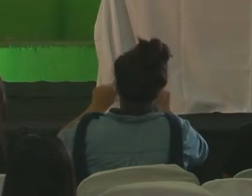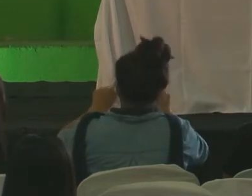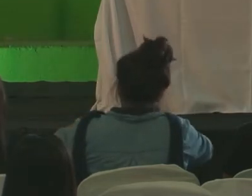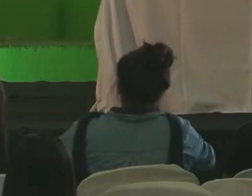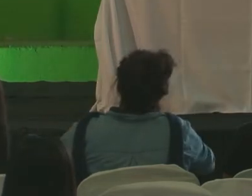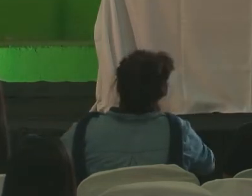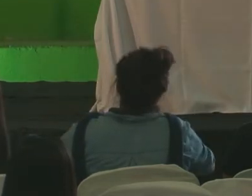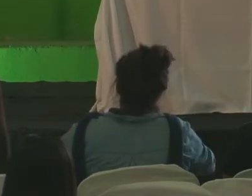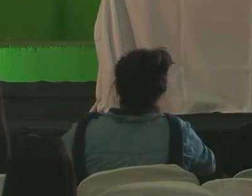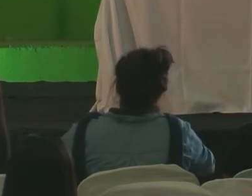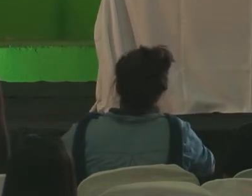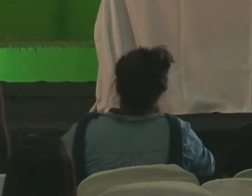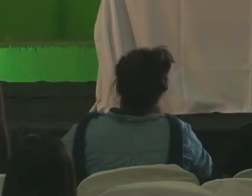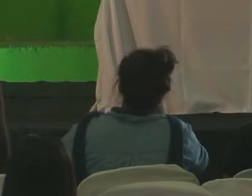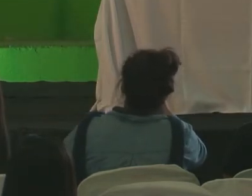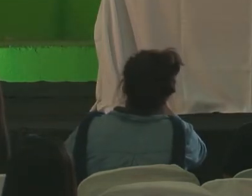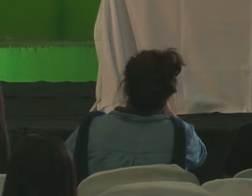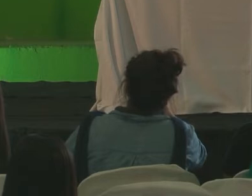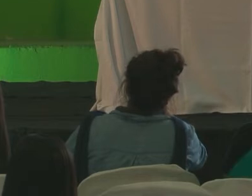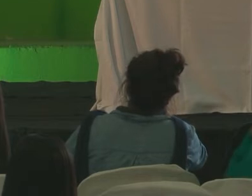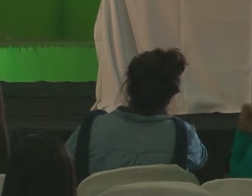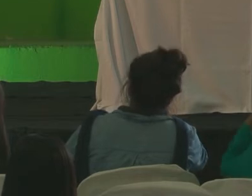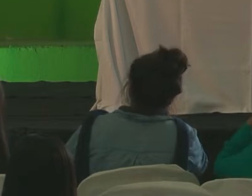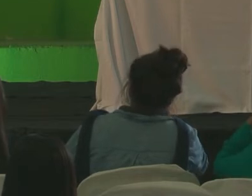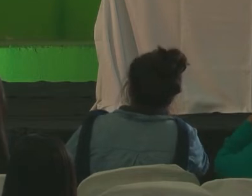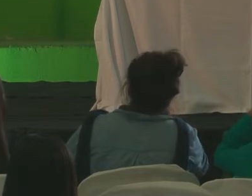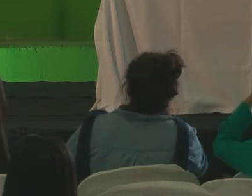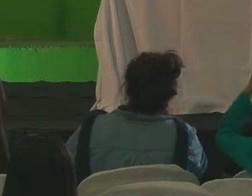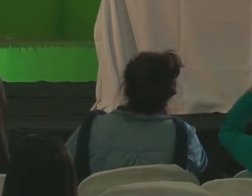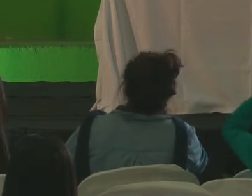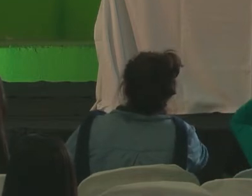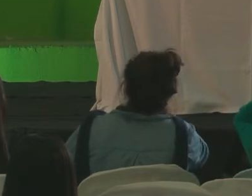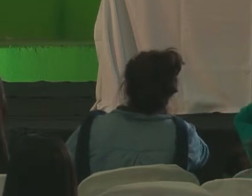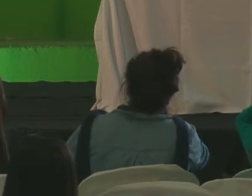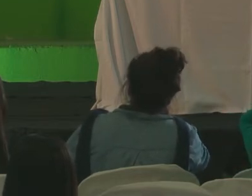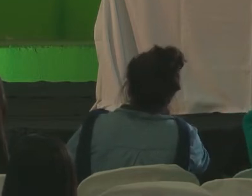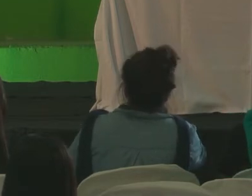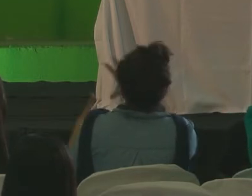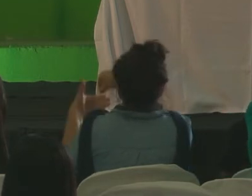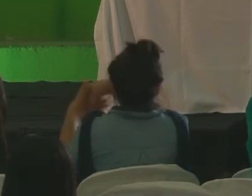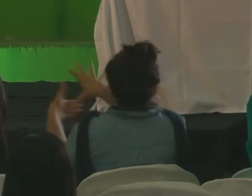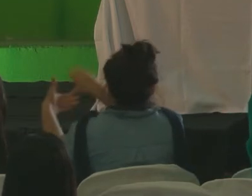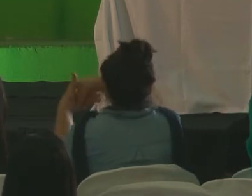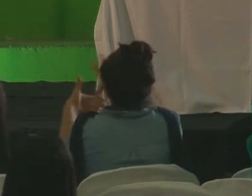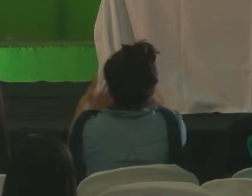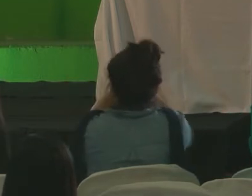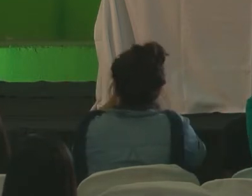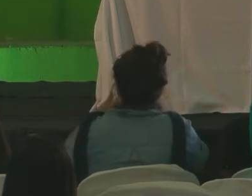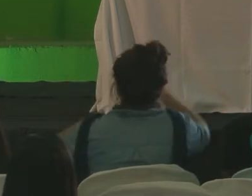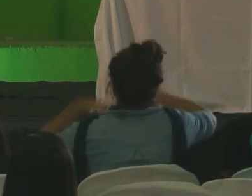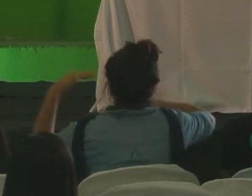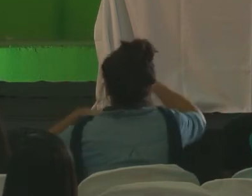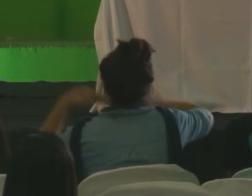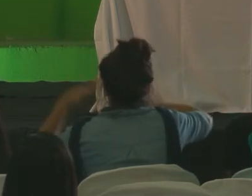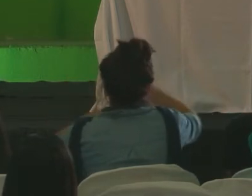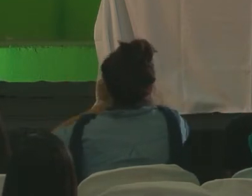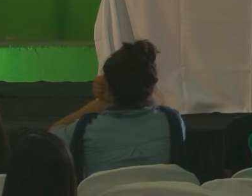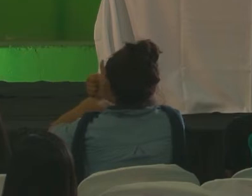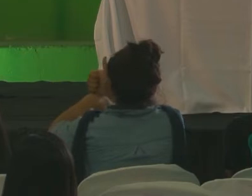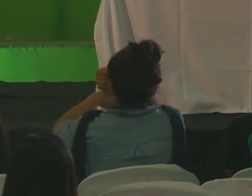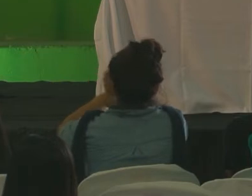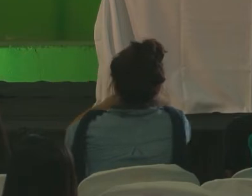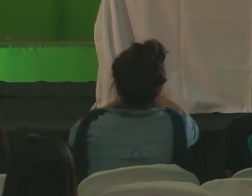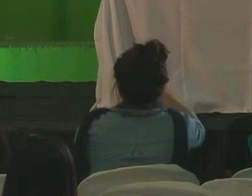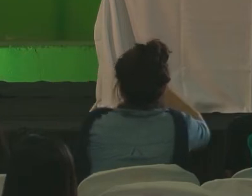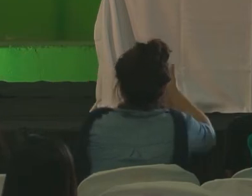dentro dos institutos federais também tem pessoas super, assim, competentes que estão lidando, né, diretamente com